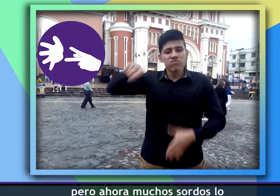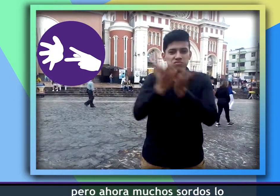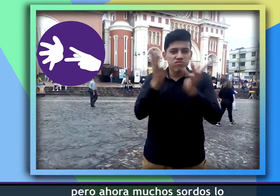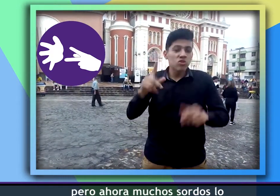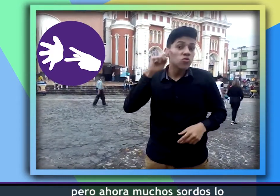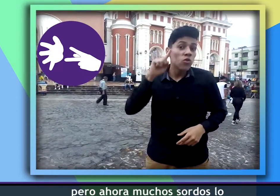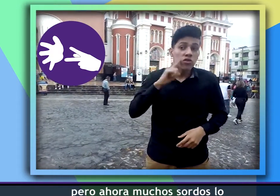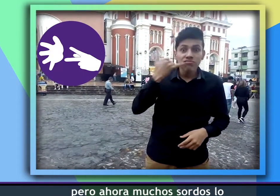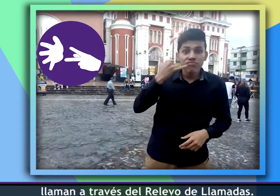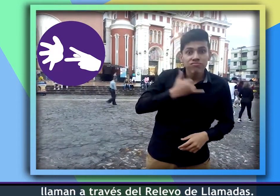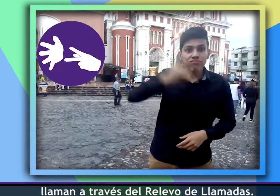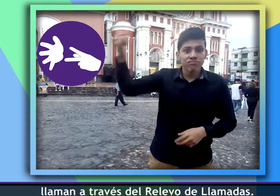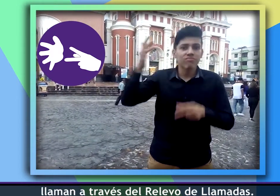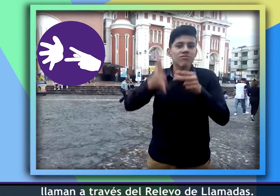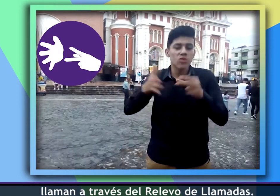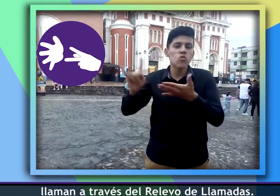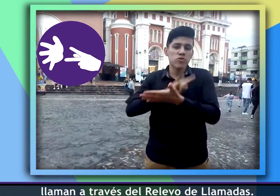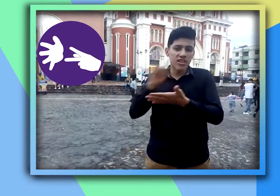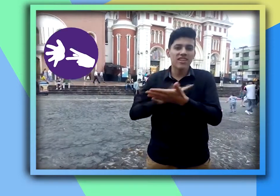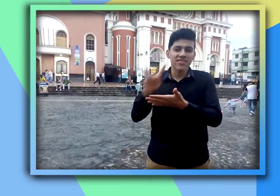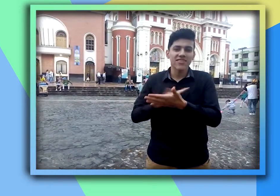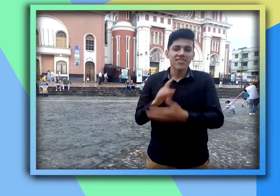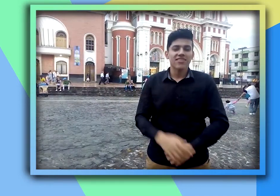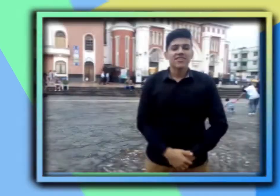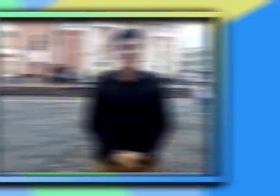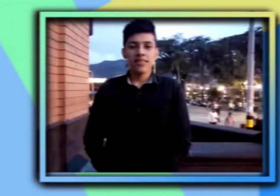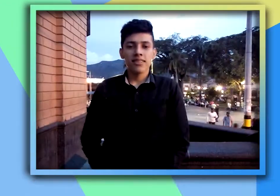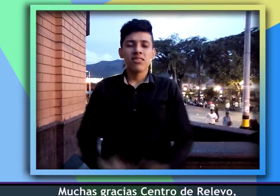era, pero ahora muchos sordos lo llaman a través del relevo de llamadas.